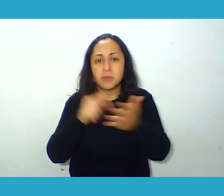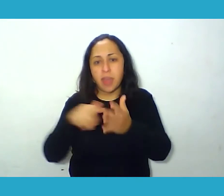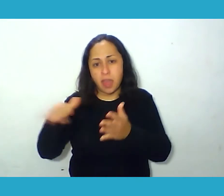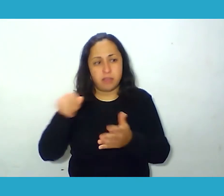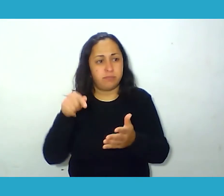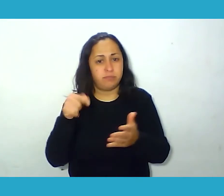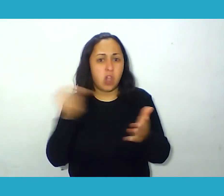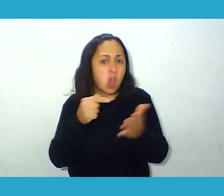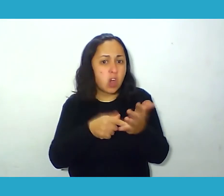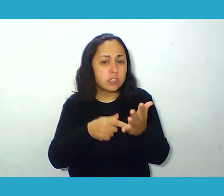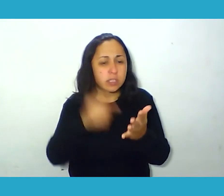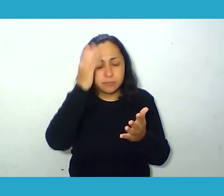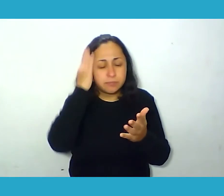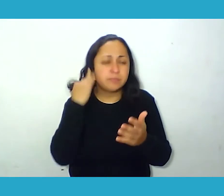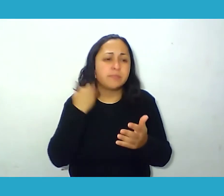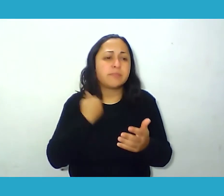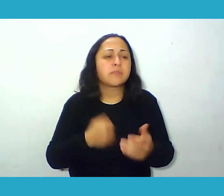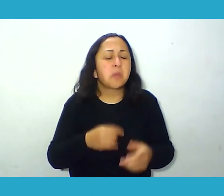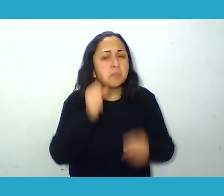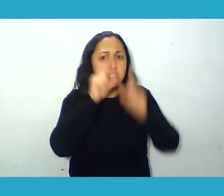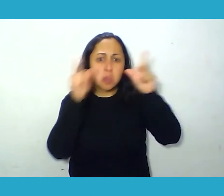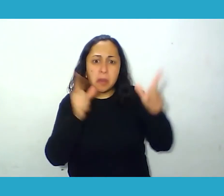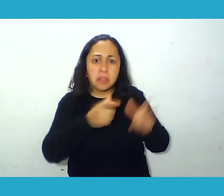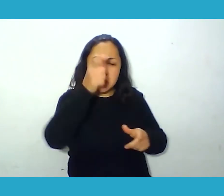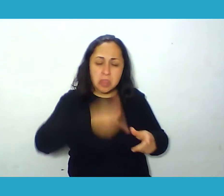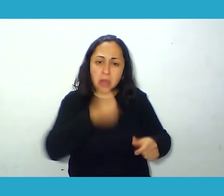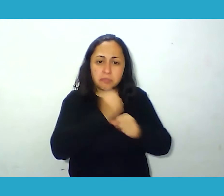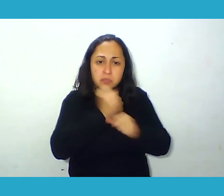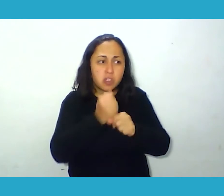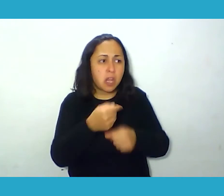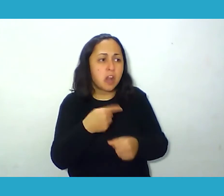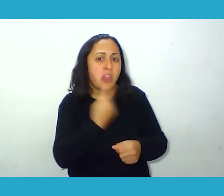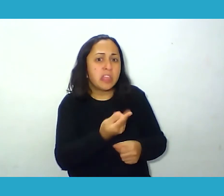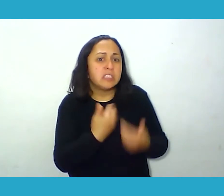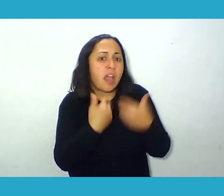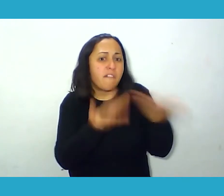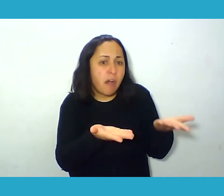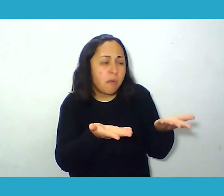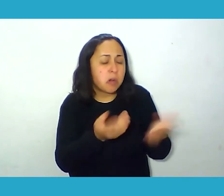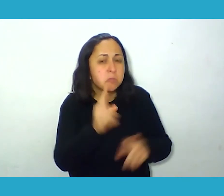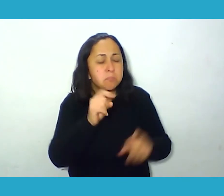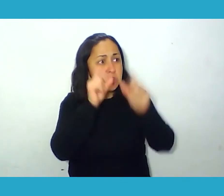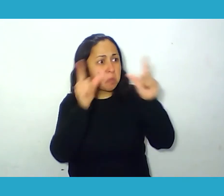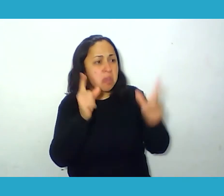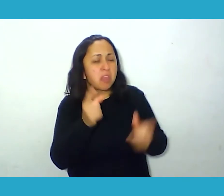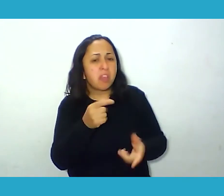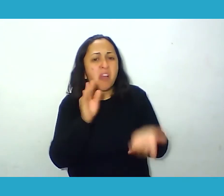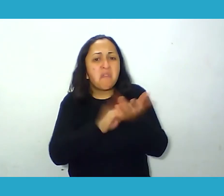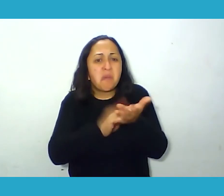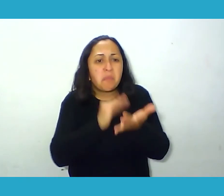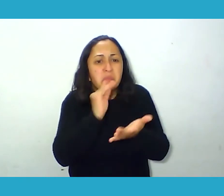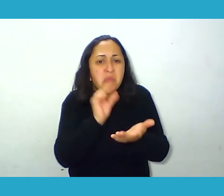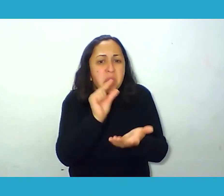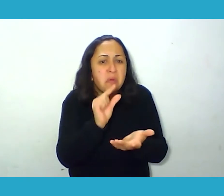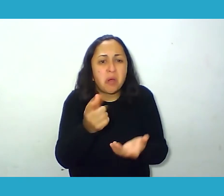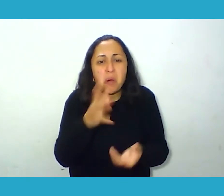montes. Se sorprende por las opiniones a favor de funcionarios que entiende básicas, poco fundadas y como una burla. Destaca